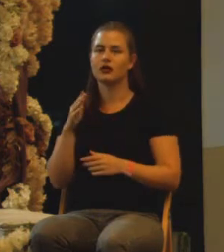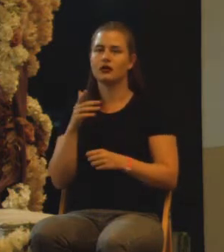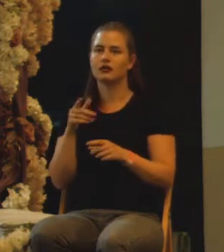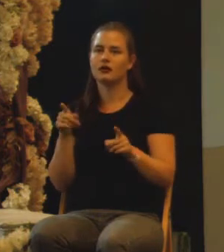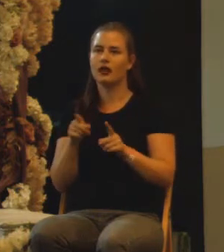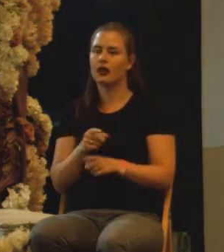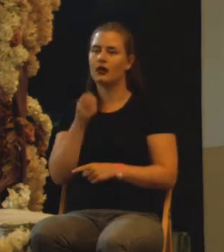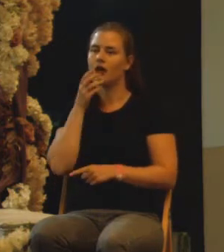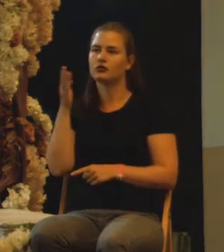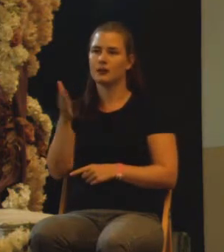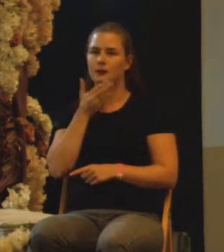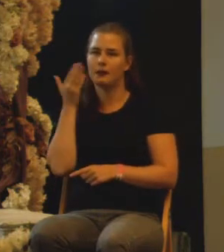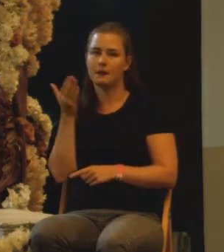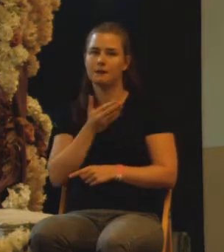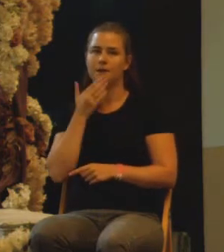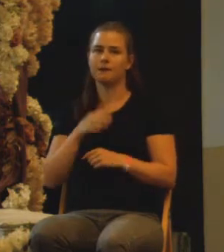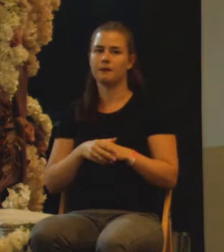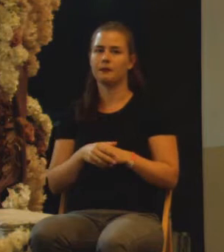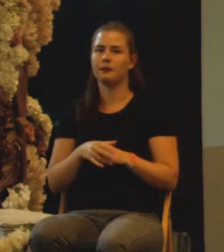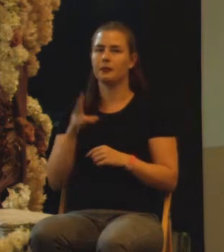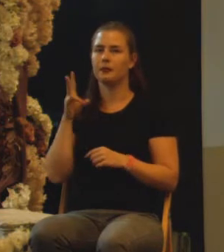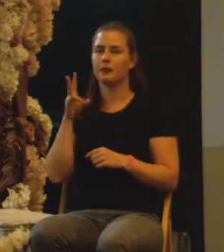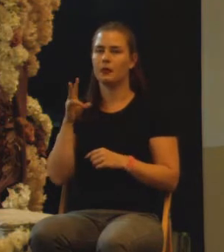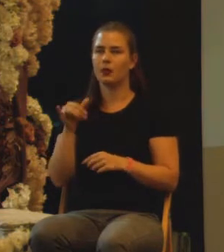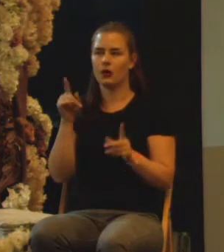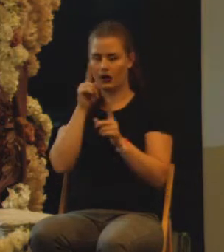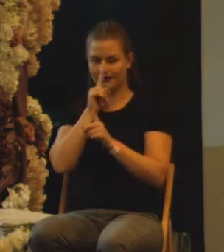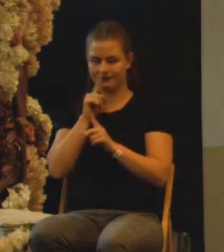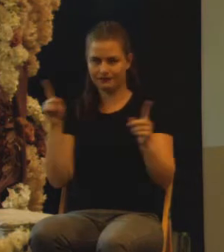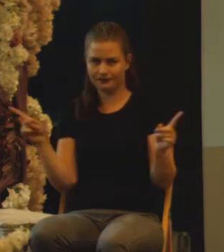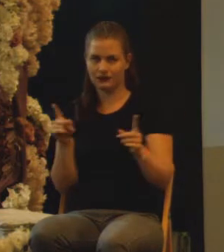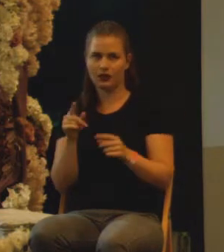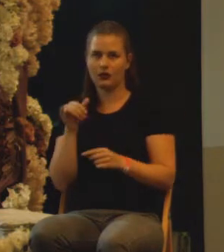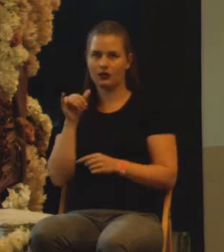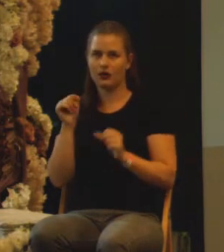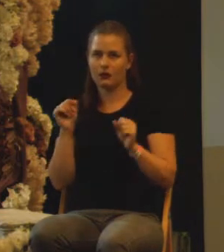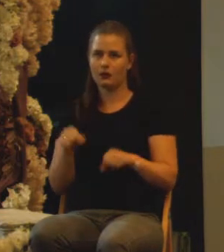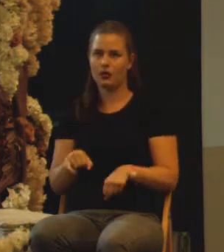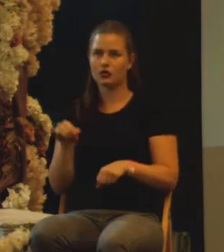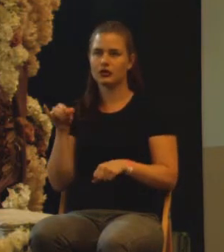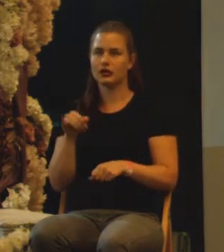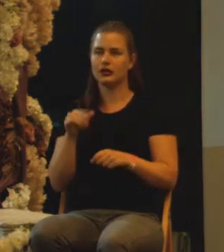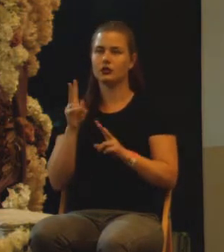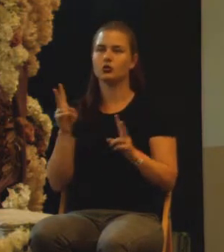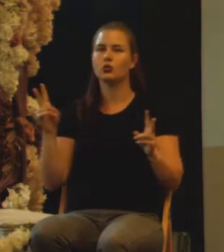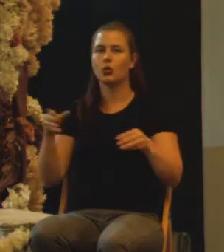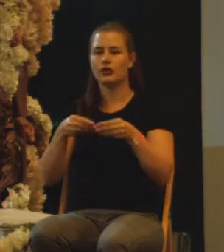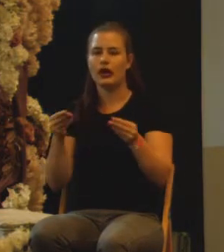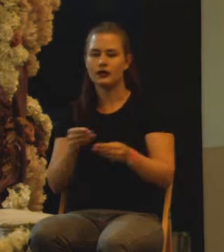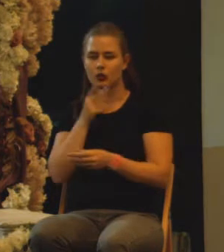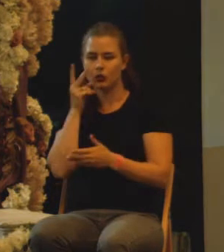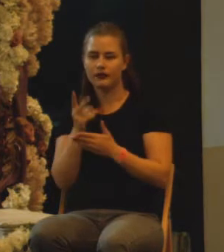так классно пахнет. Ну, она уникальна, да, то есть в ней там можно кто-то реку увидит,